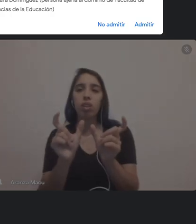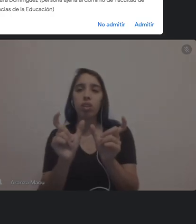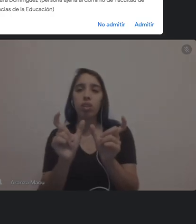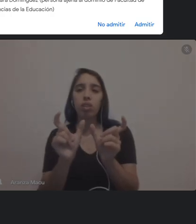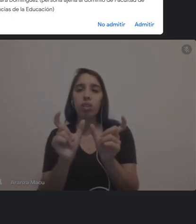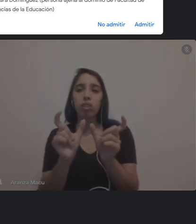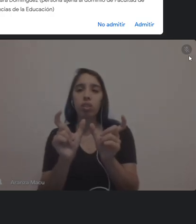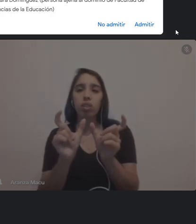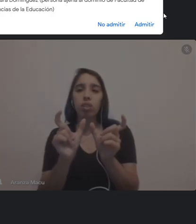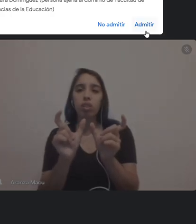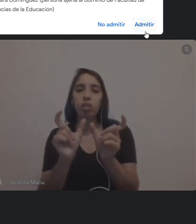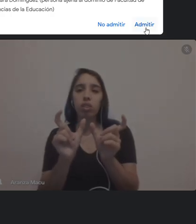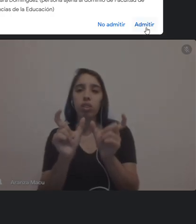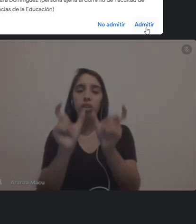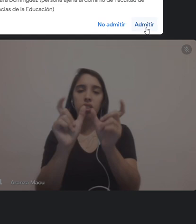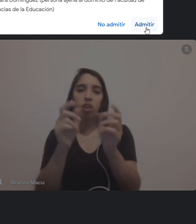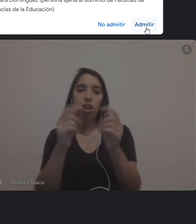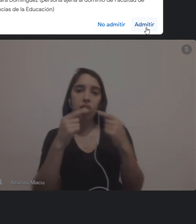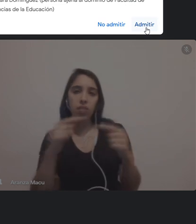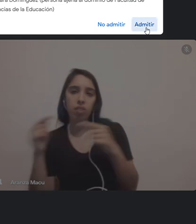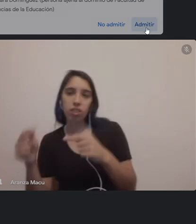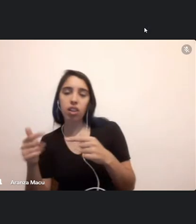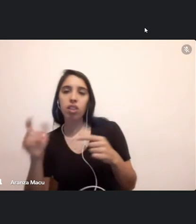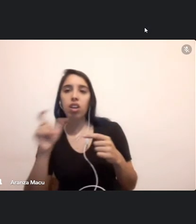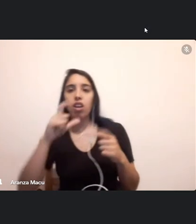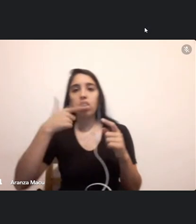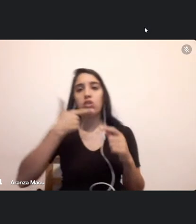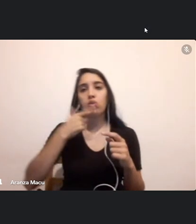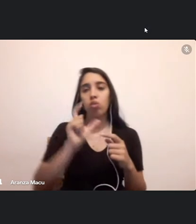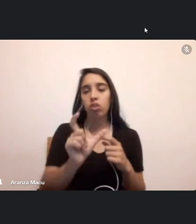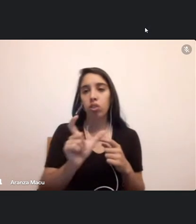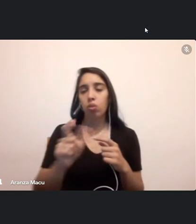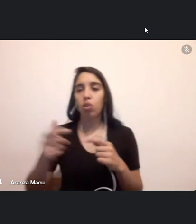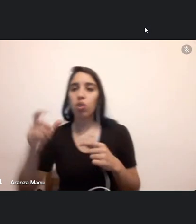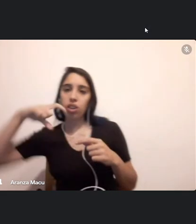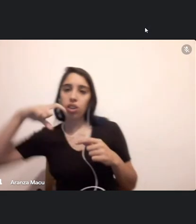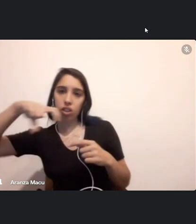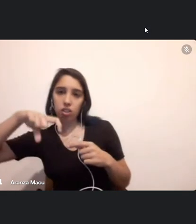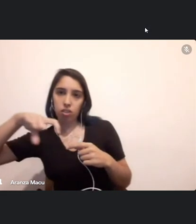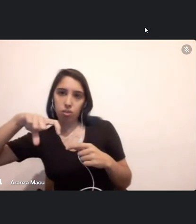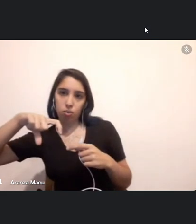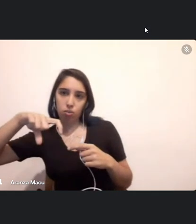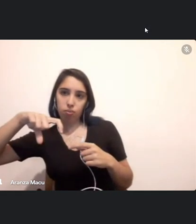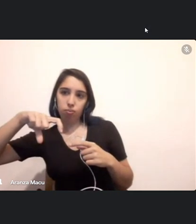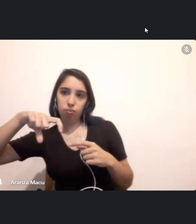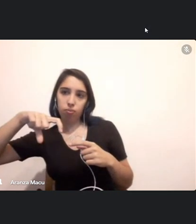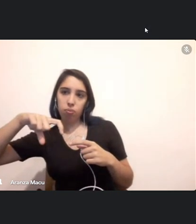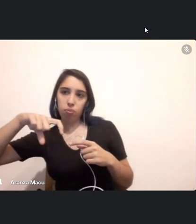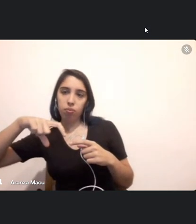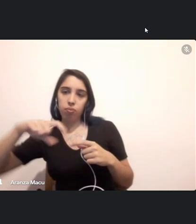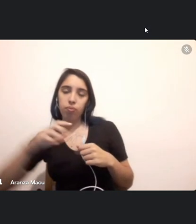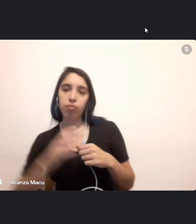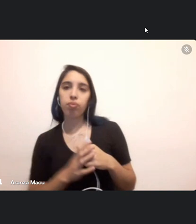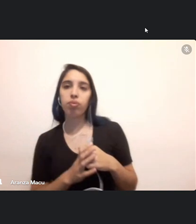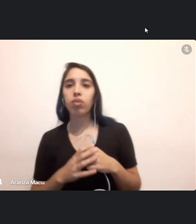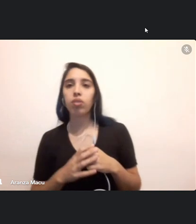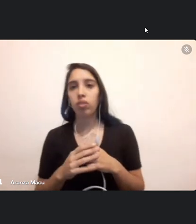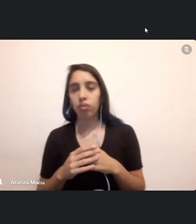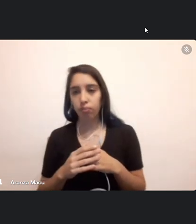y adjetivo. Una cosa es la didáctica y otra es que algo sea didáctico,